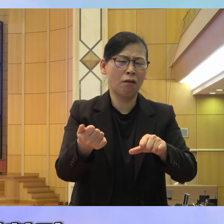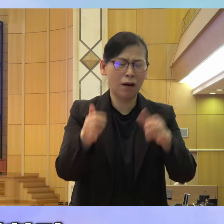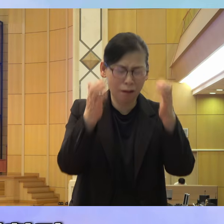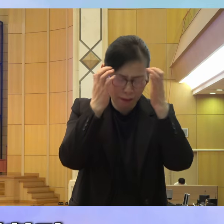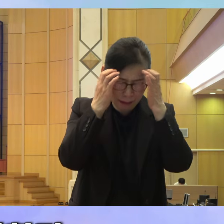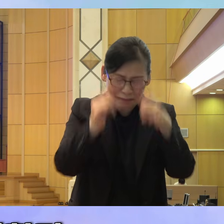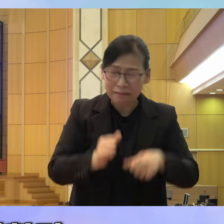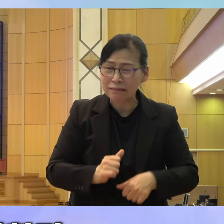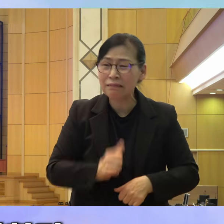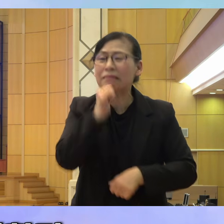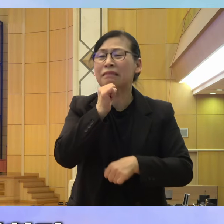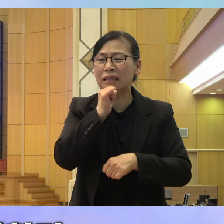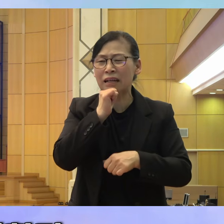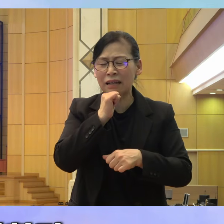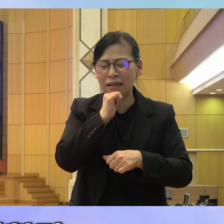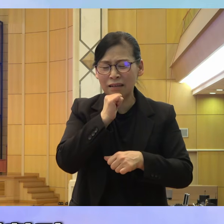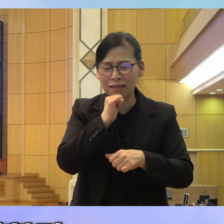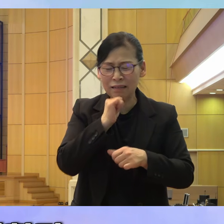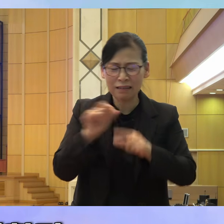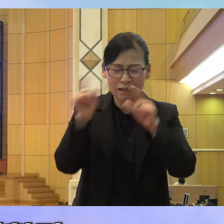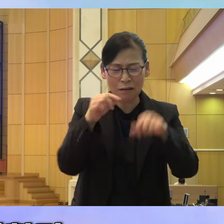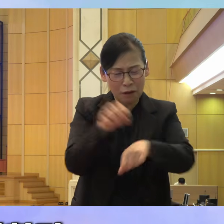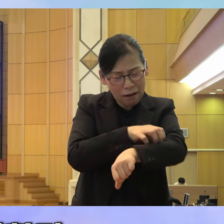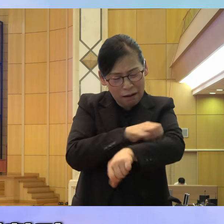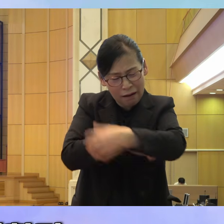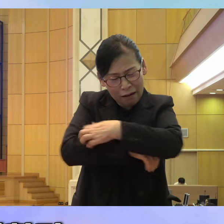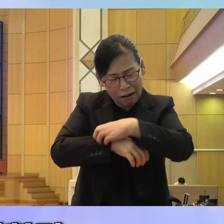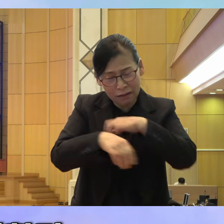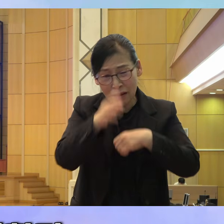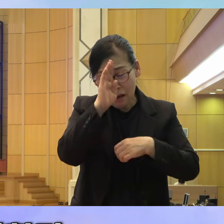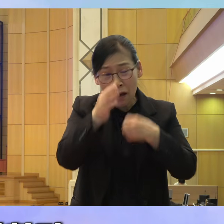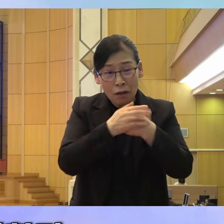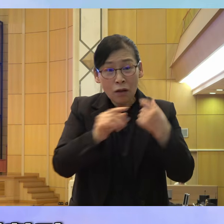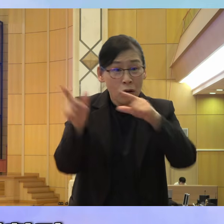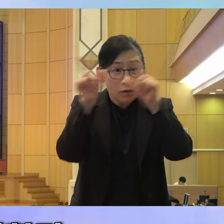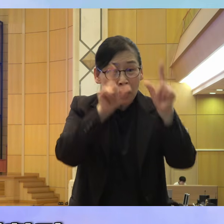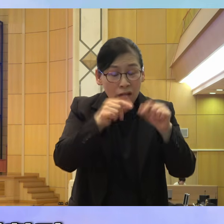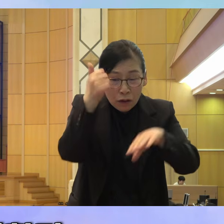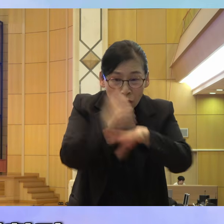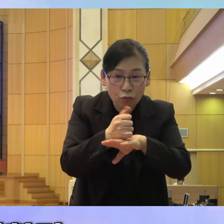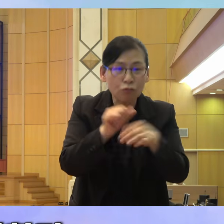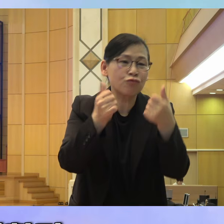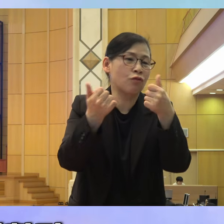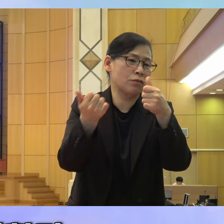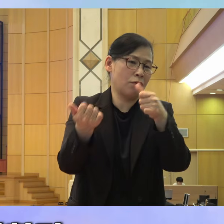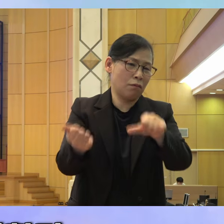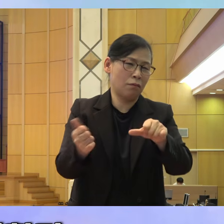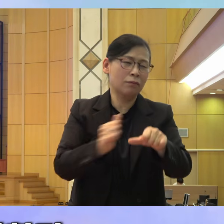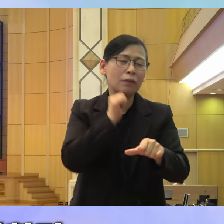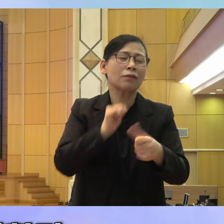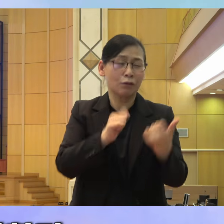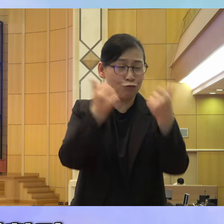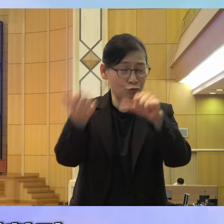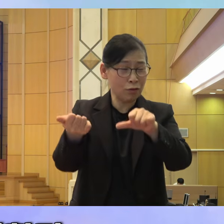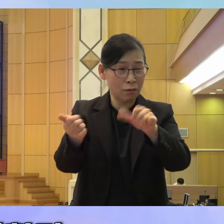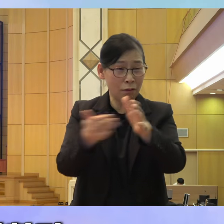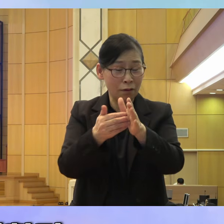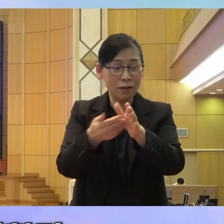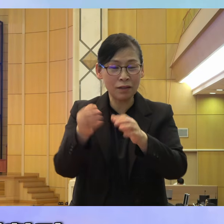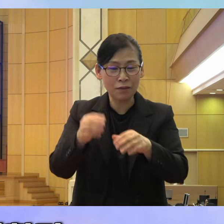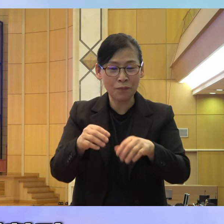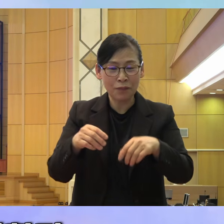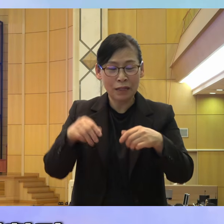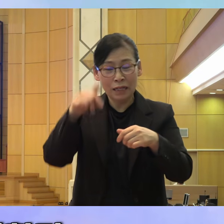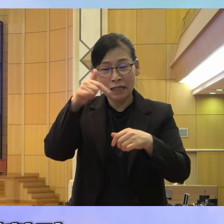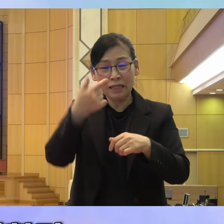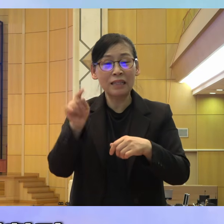그렇게 가난하게 거지로서 헌대를 앓으며 살더니만 고생은 고생들 하다가 죽었어. 그래도 이